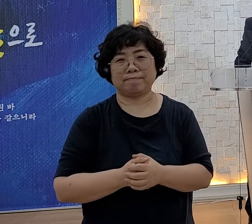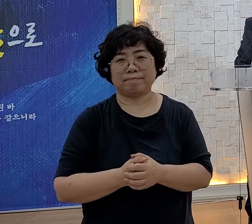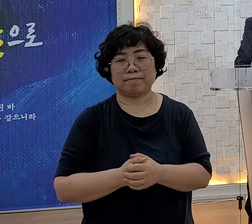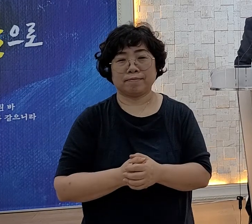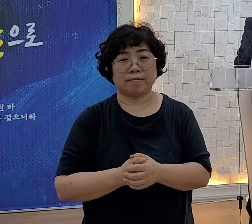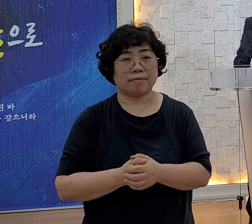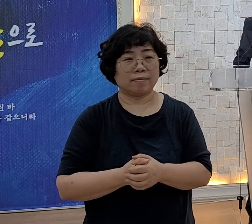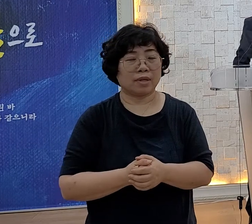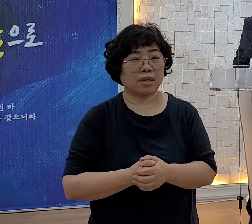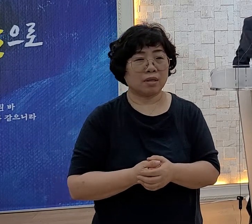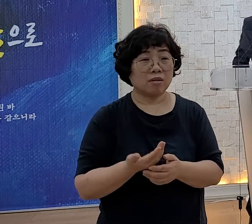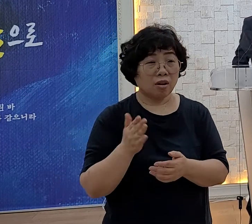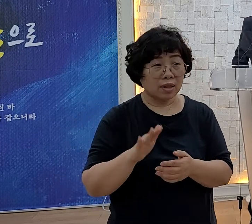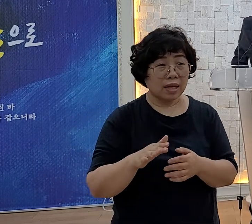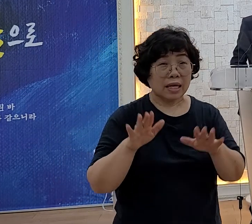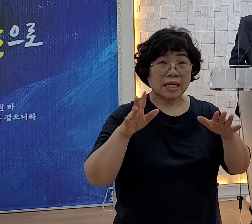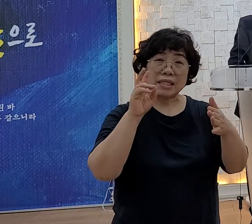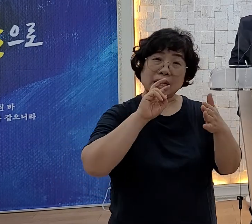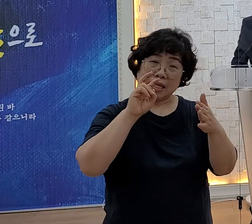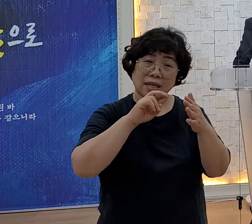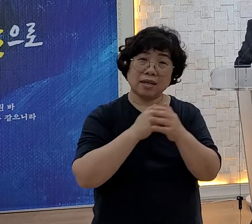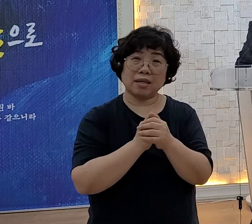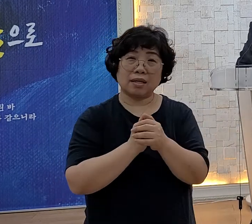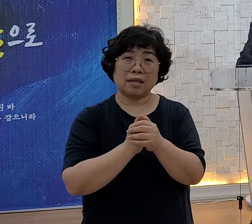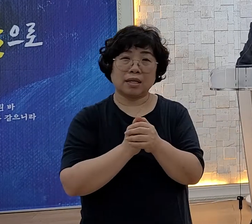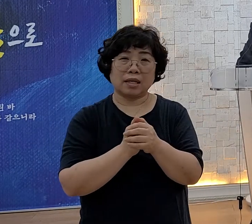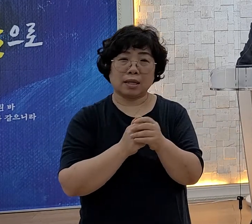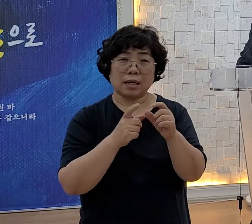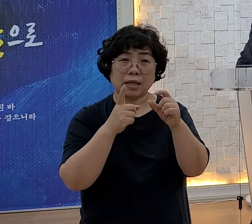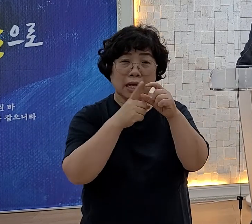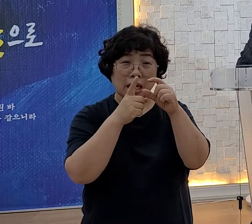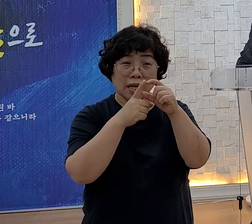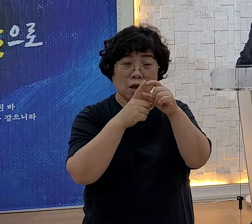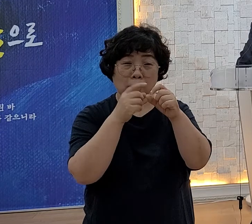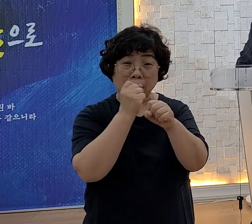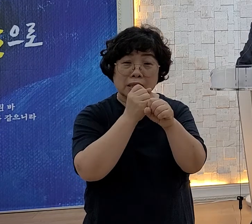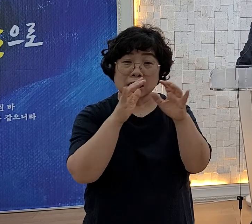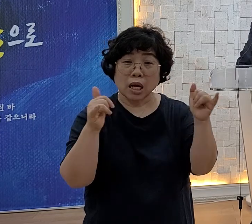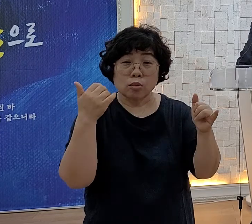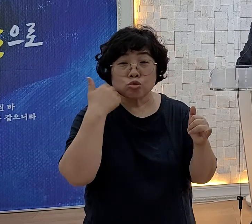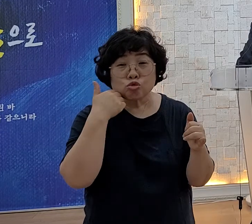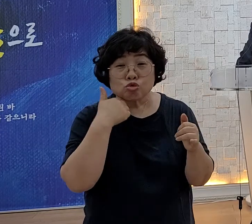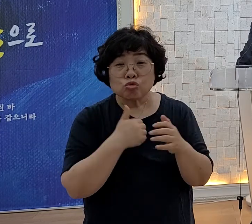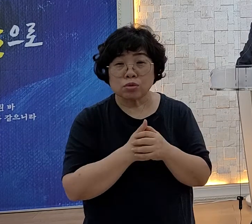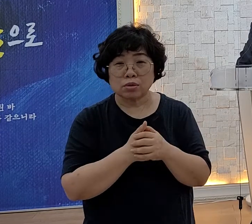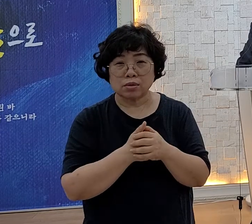근데 여러분 이 찬양 작사자가 누군지 아세요?